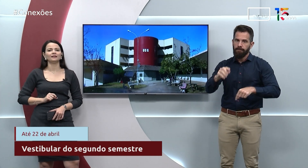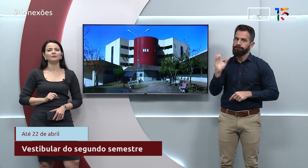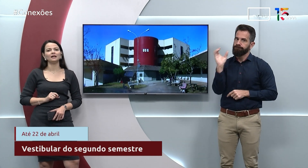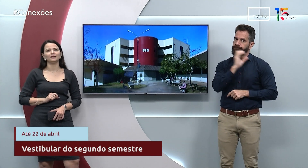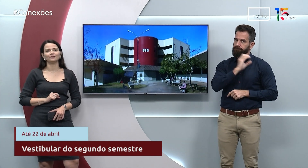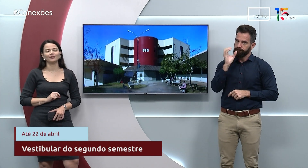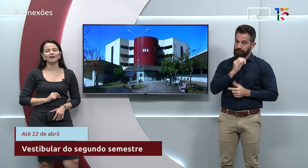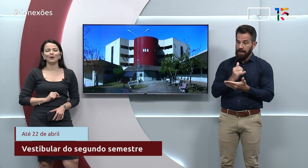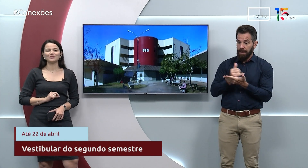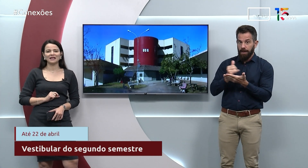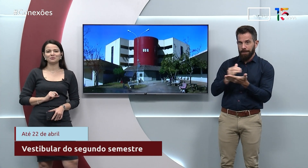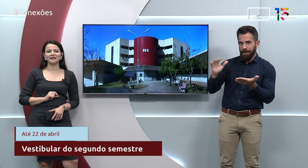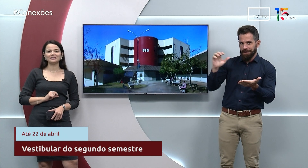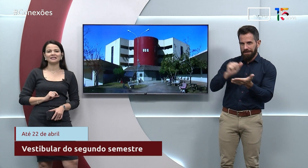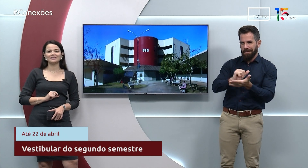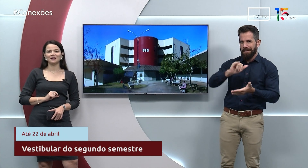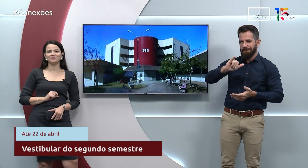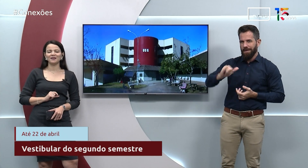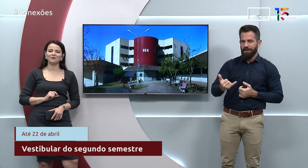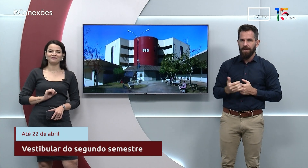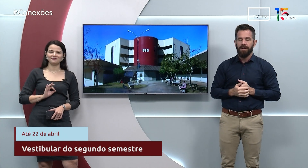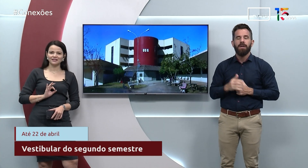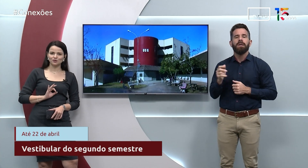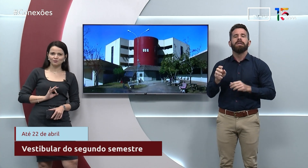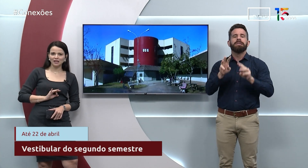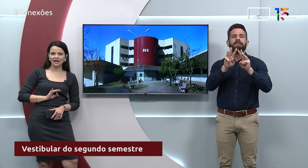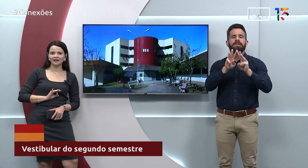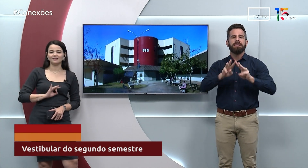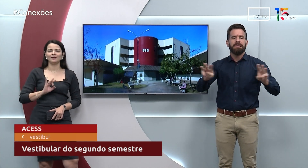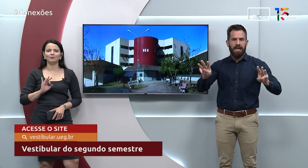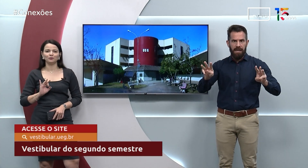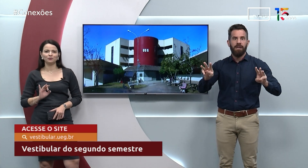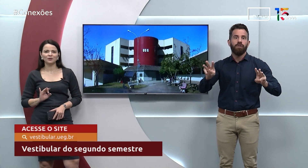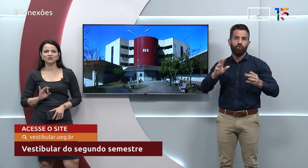que está terminando. O site para inscrição é o